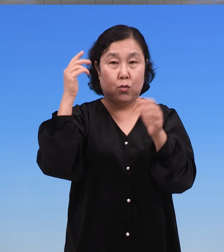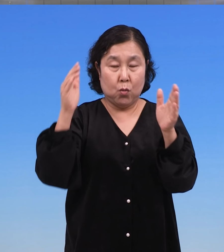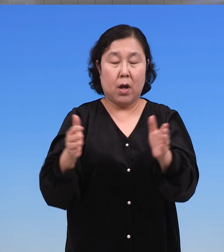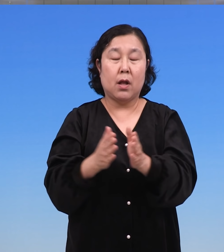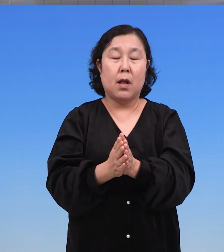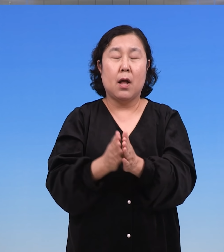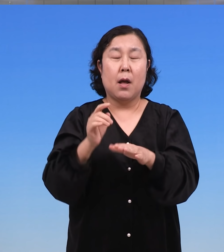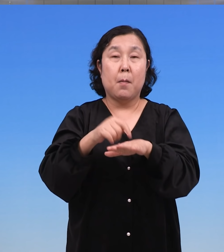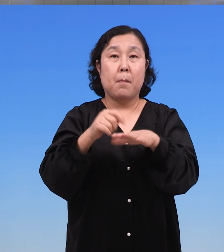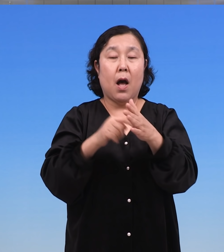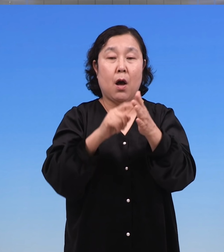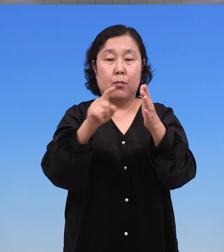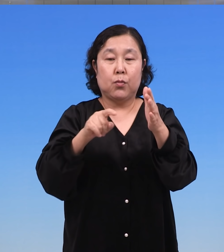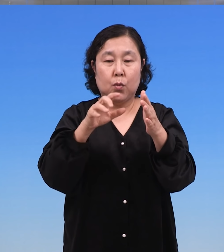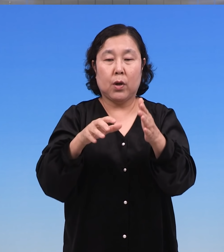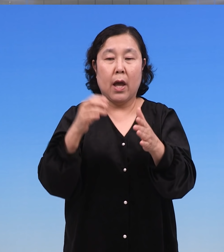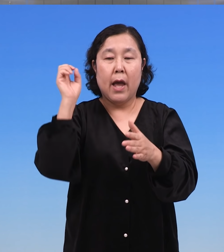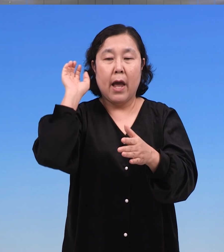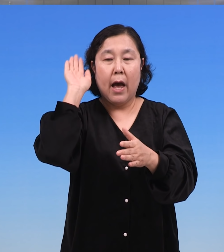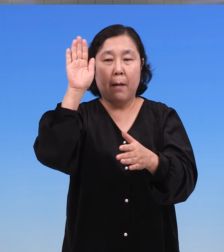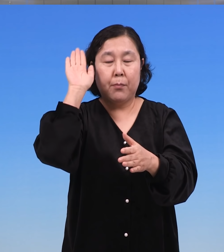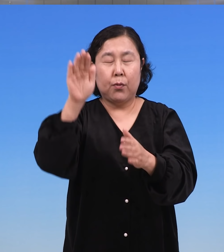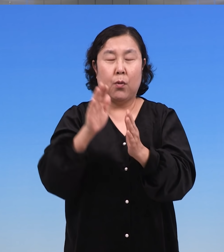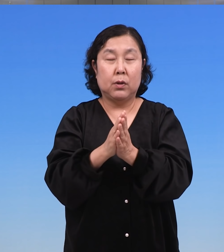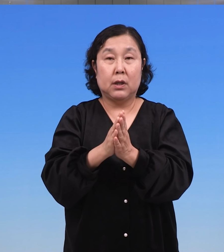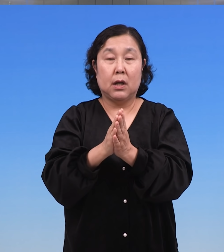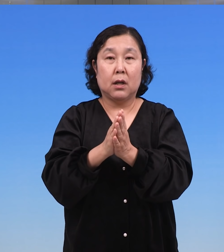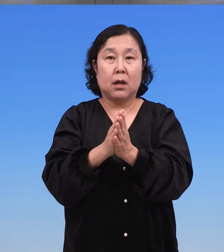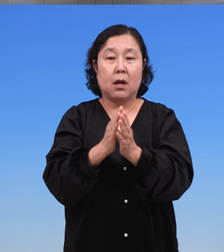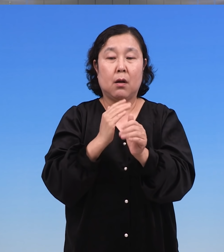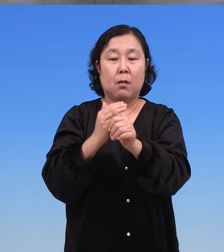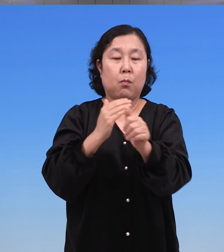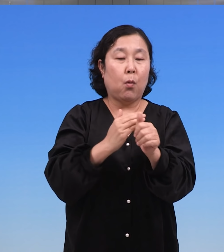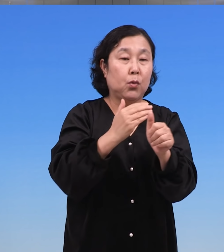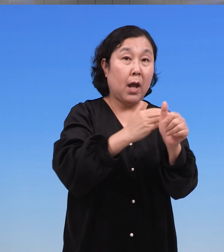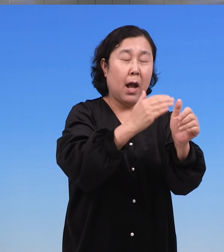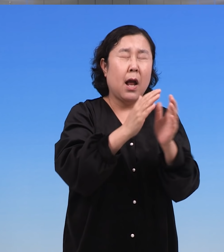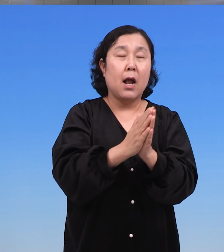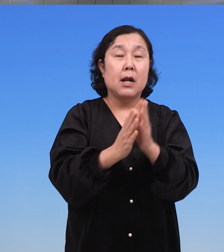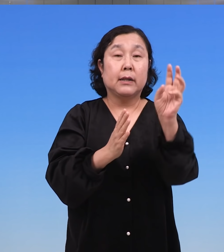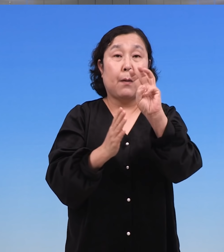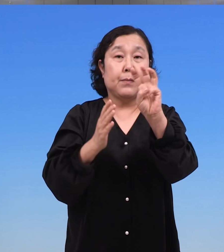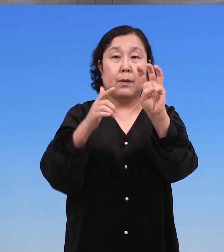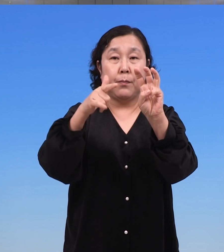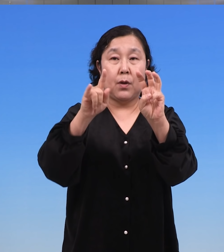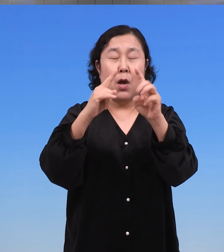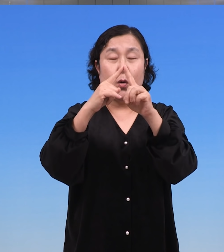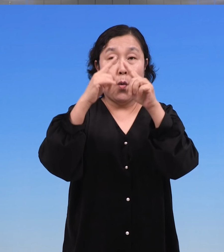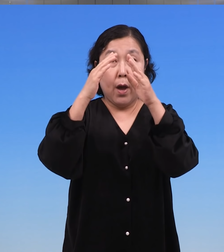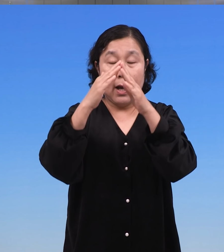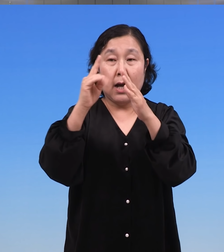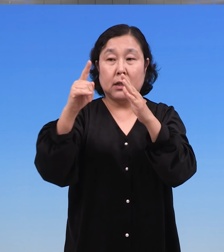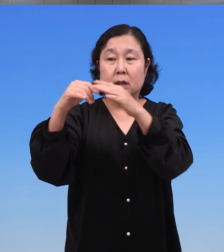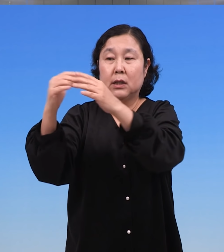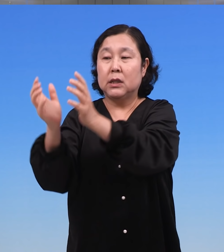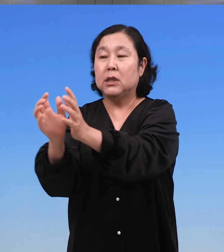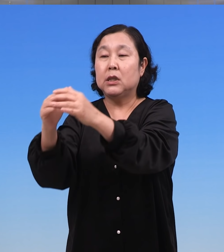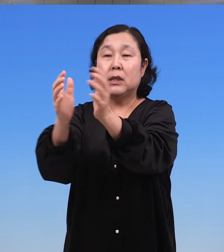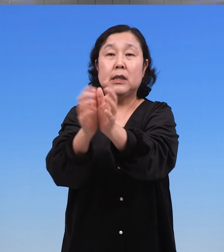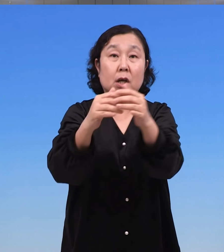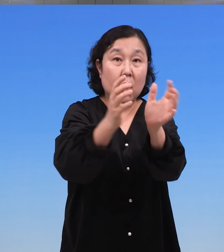내내 제 마음에 이제 앞으로 분립하게 될 이 30개 교회가 그 지역을 섬기는 선물